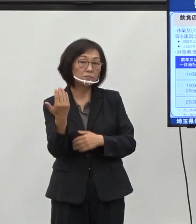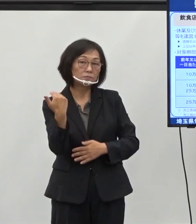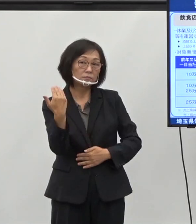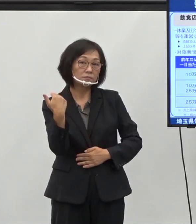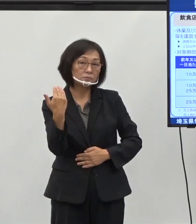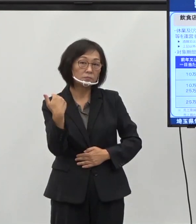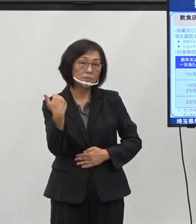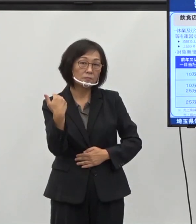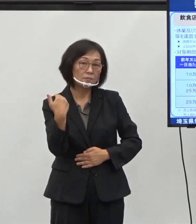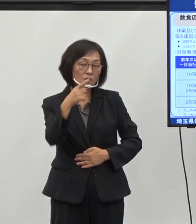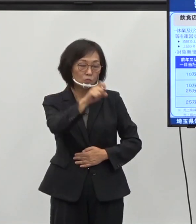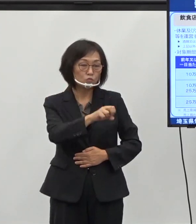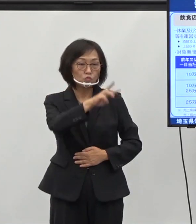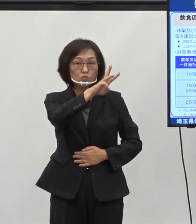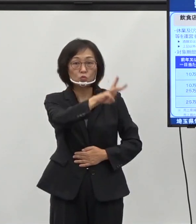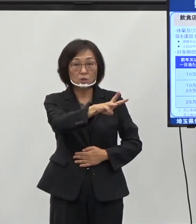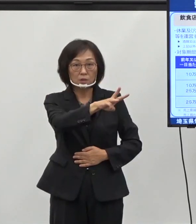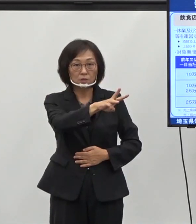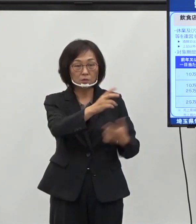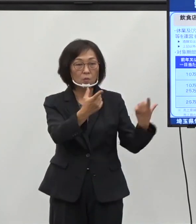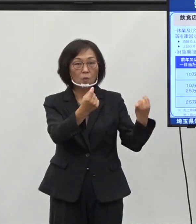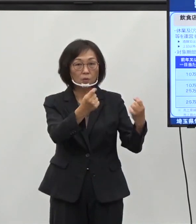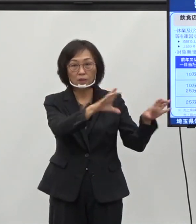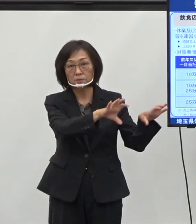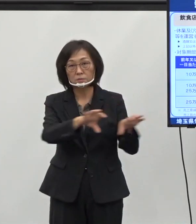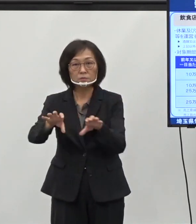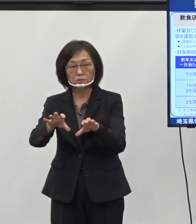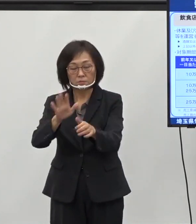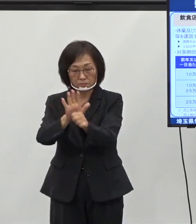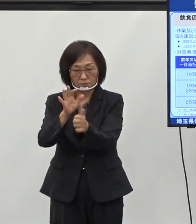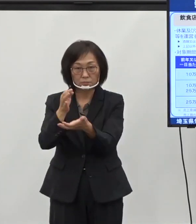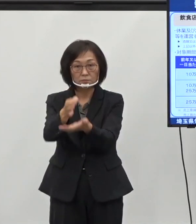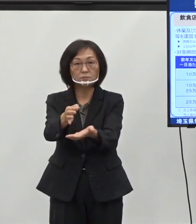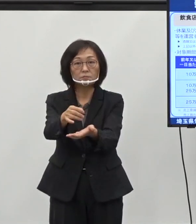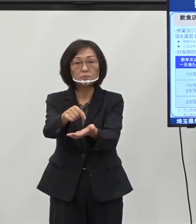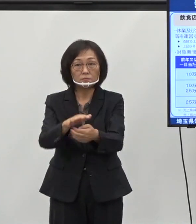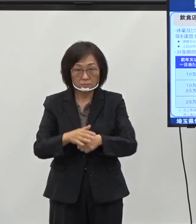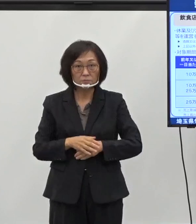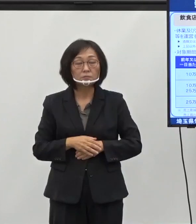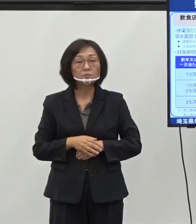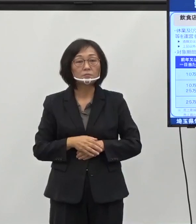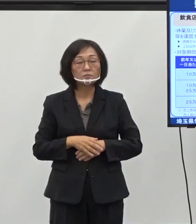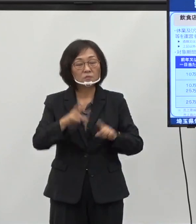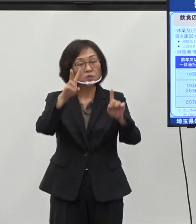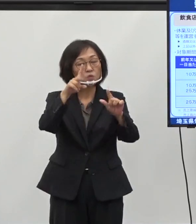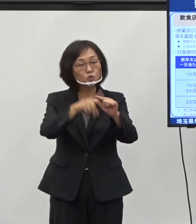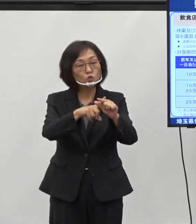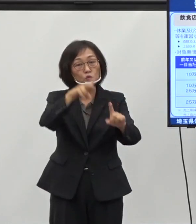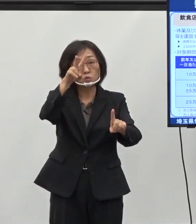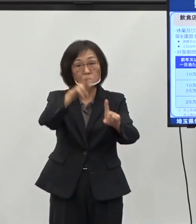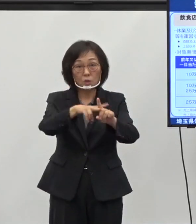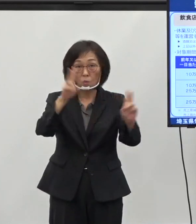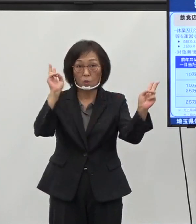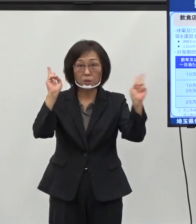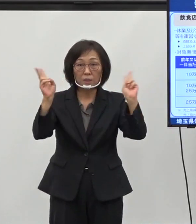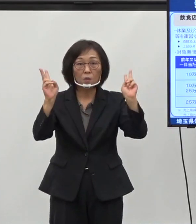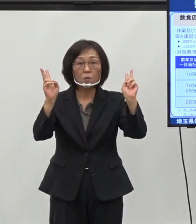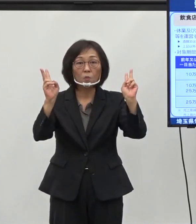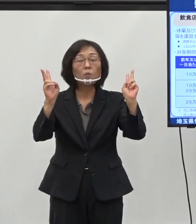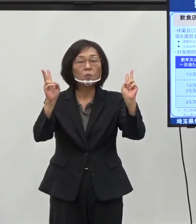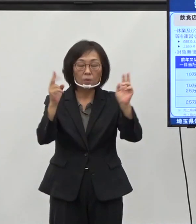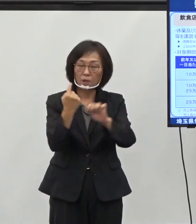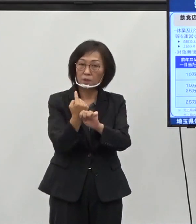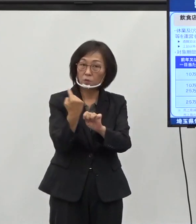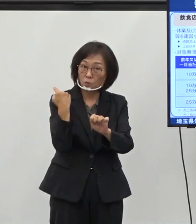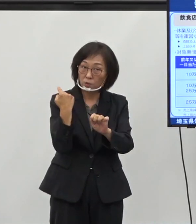直近の第13期と同じ内容になっています。念のため申し上げると、中小企業につきましては、前